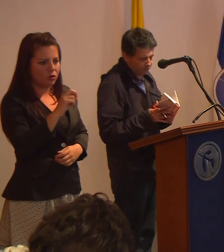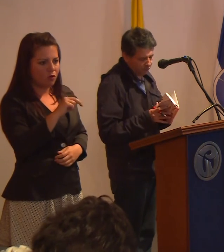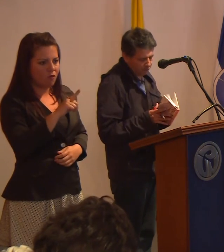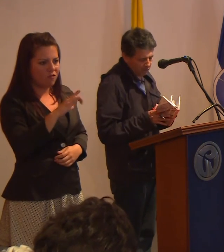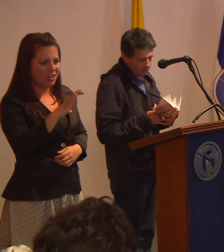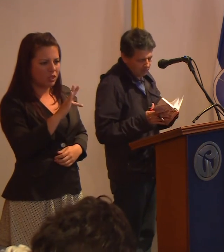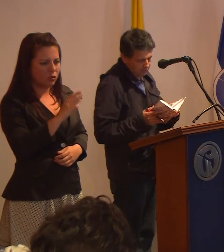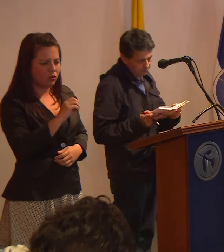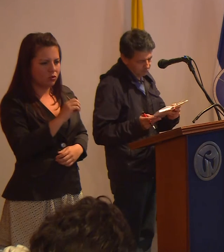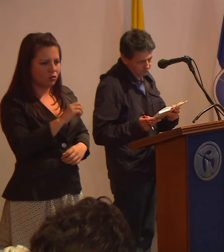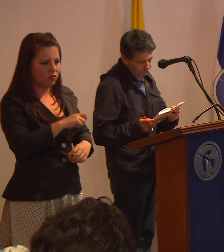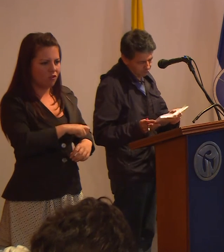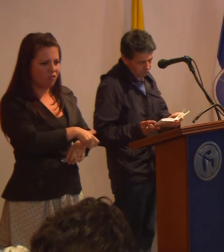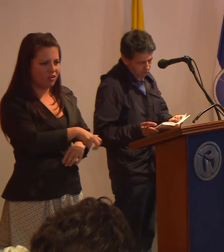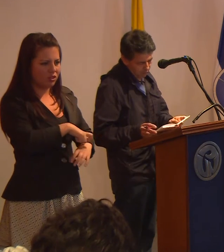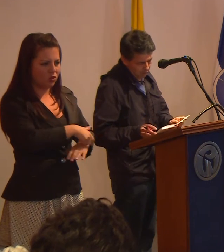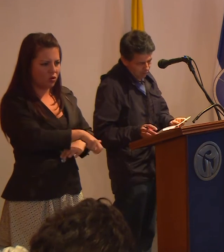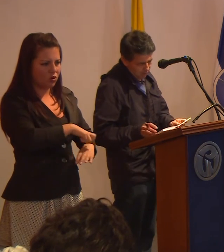queda.